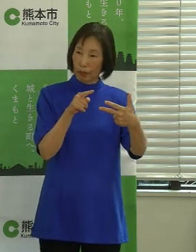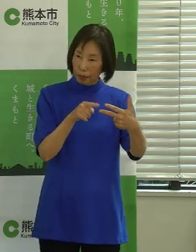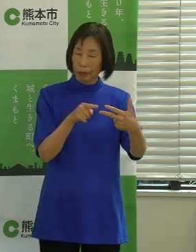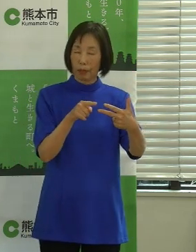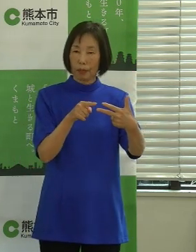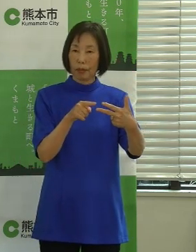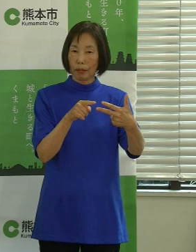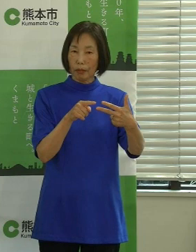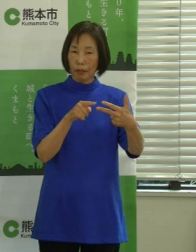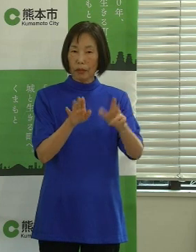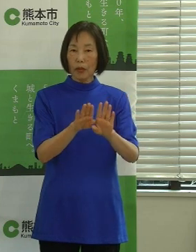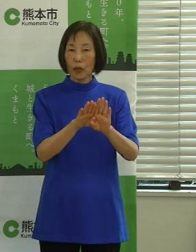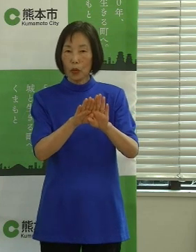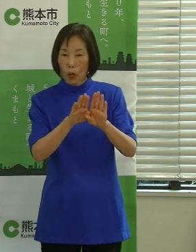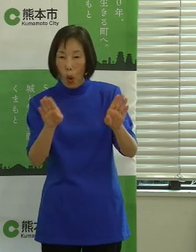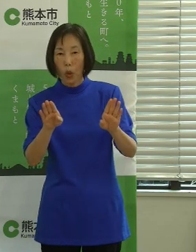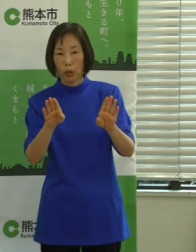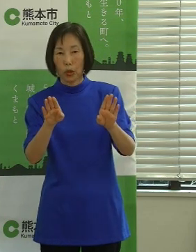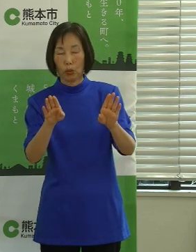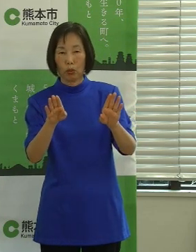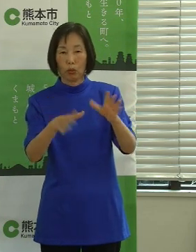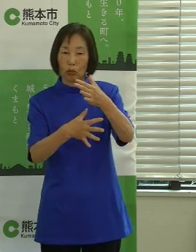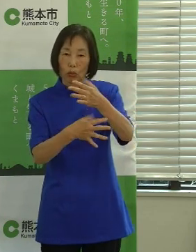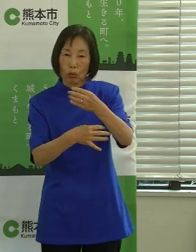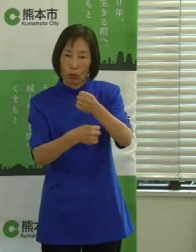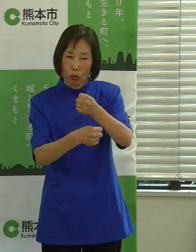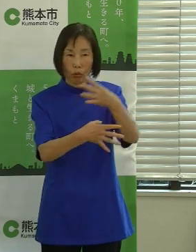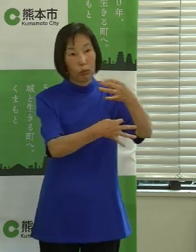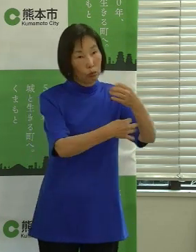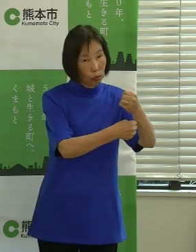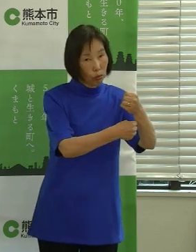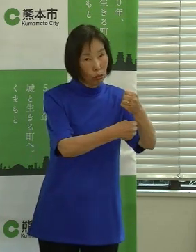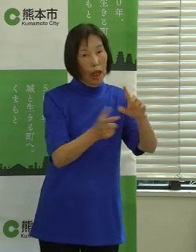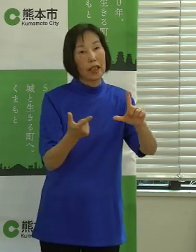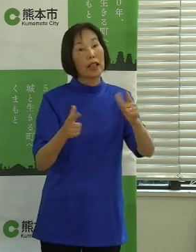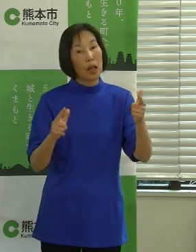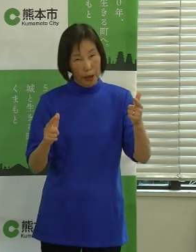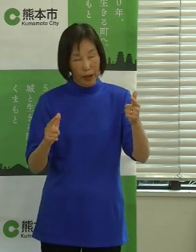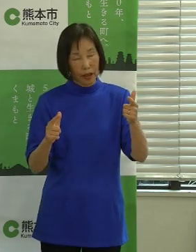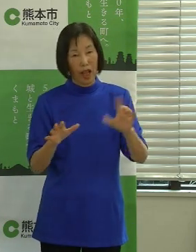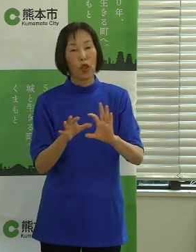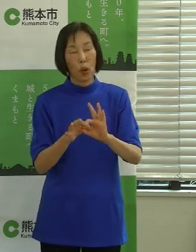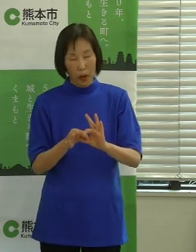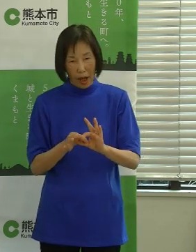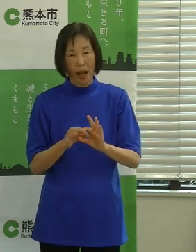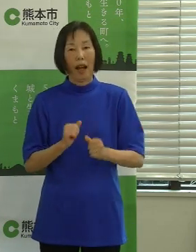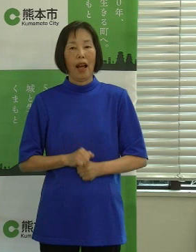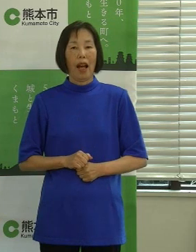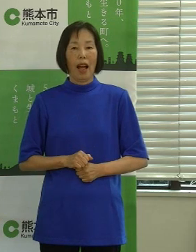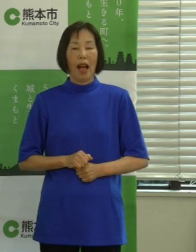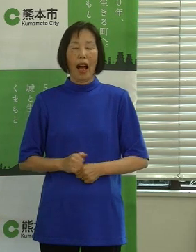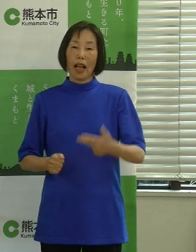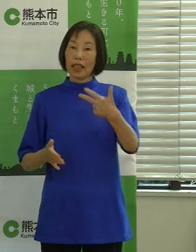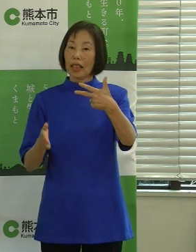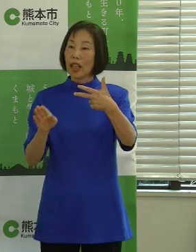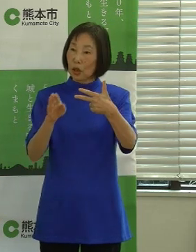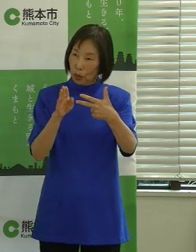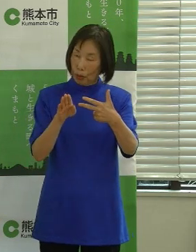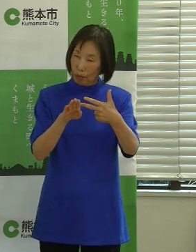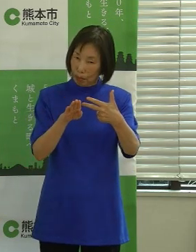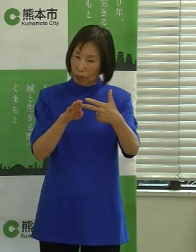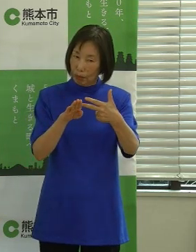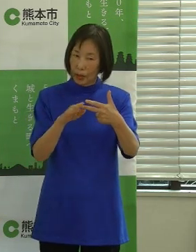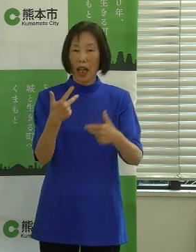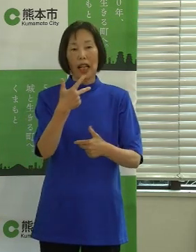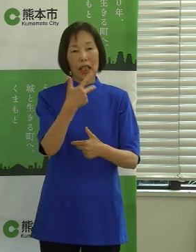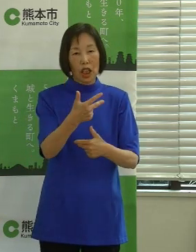のオープンのする日がですね若干異なりますので、その点は十分それぞれの施設あるいは